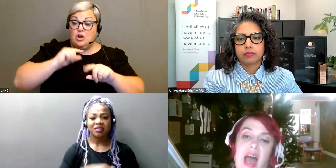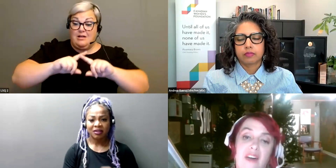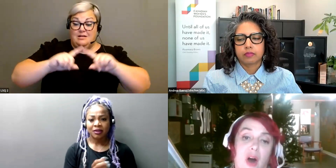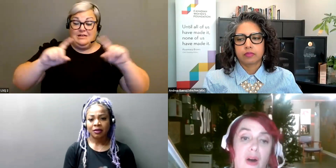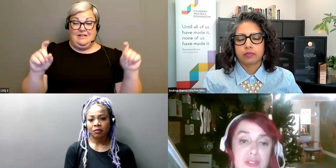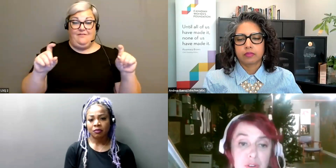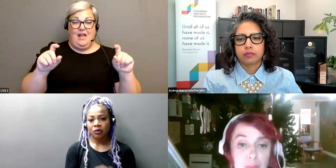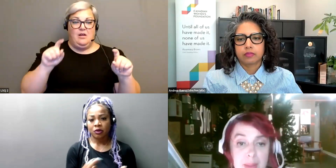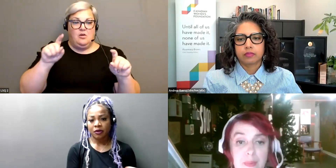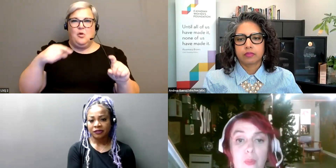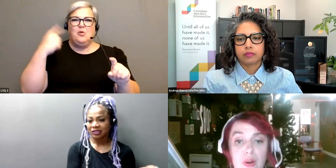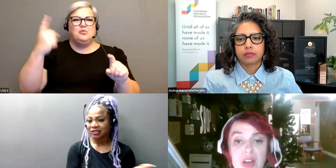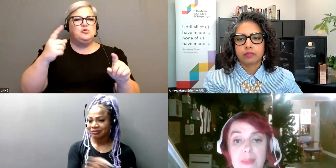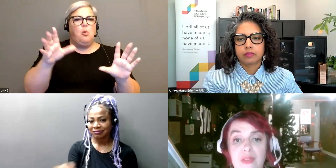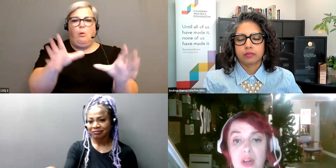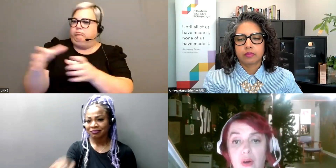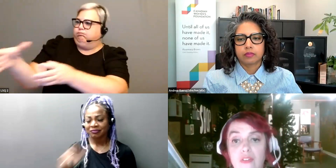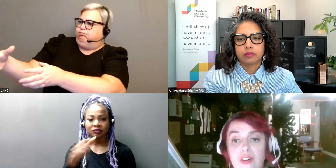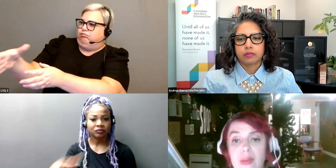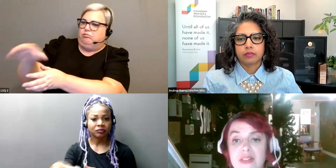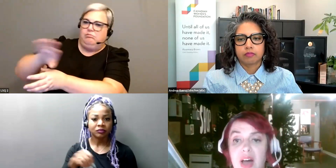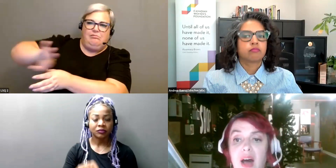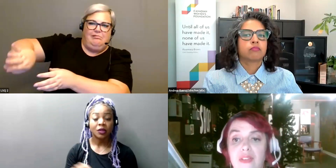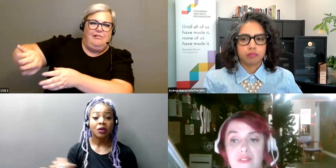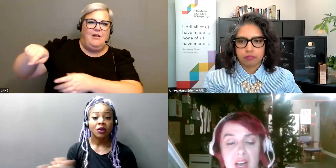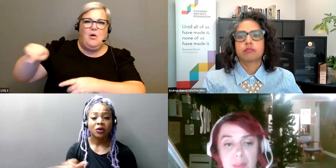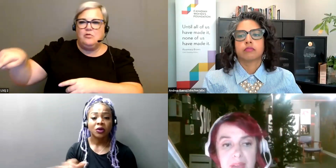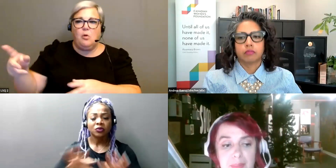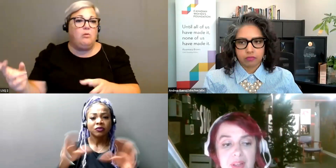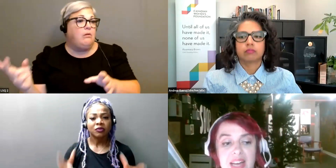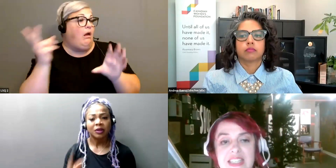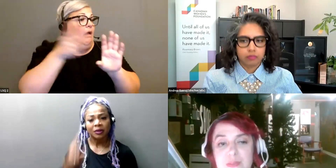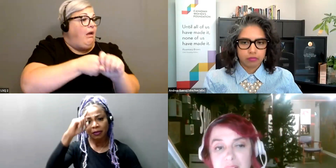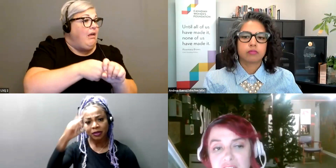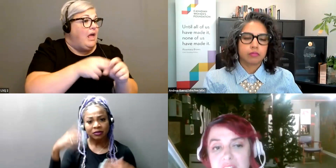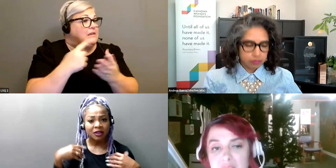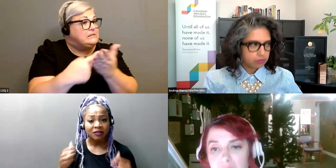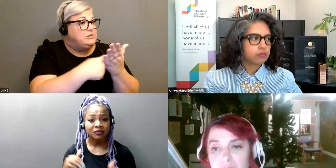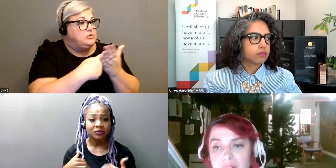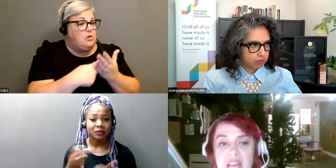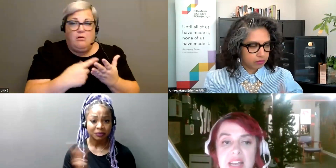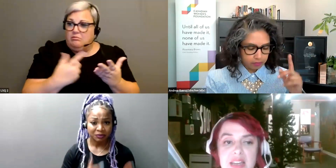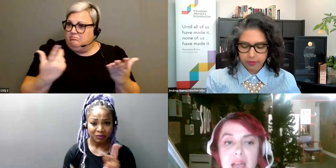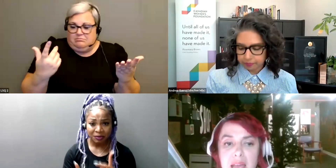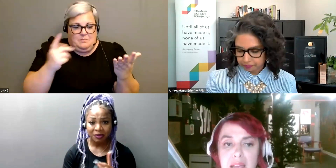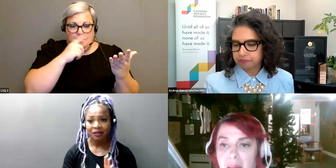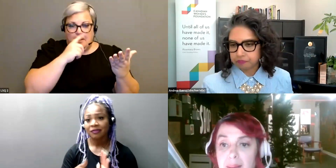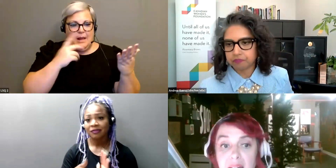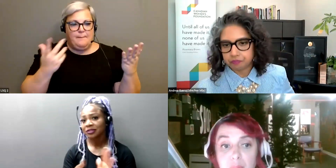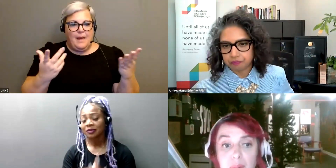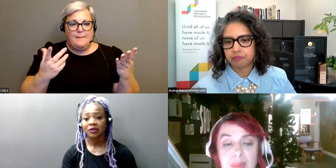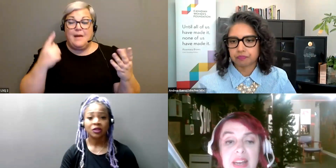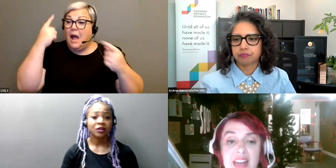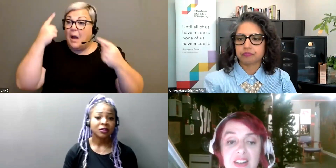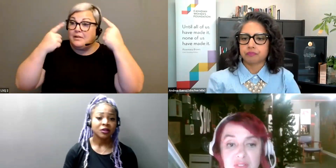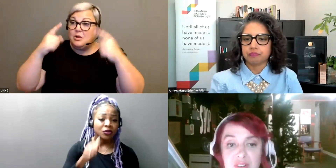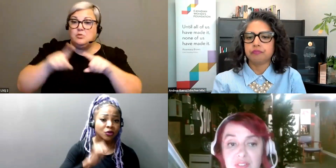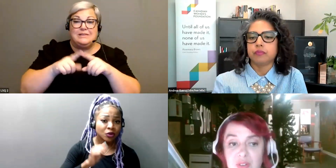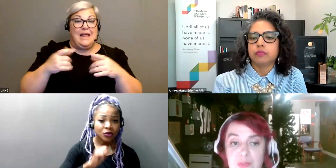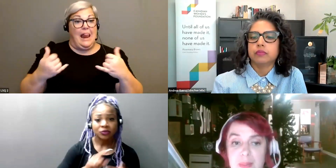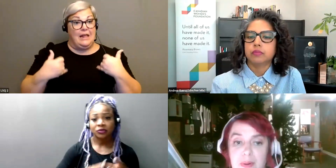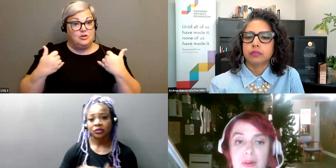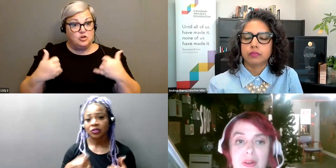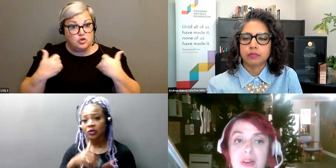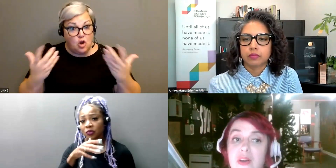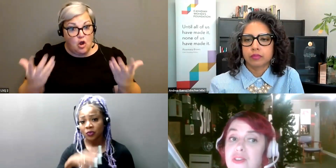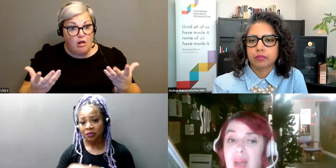sont marginalisées et n'ont pas de place à la table de discussion. Les préoccupations concernent aussi